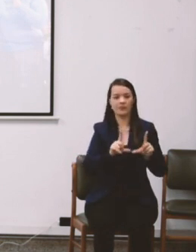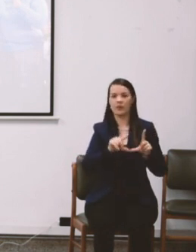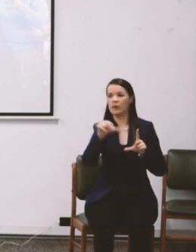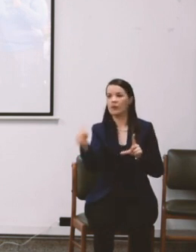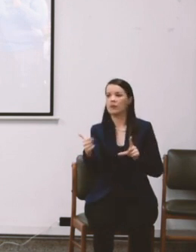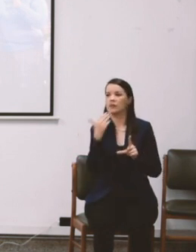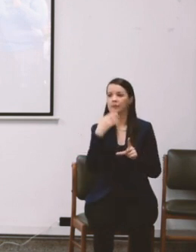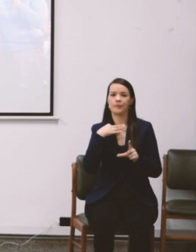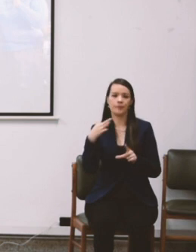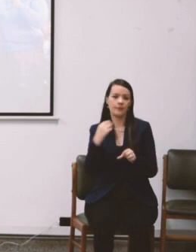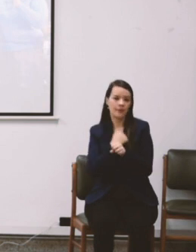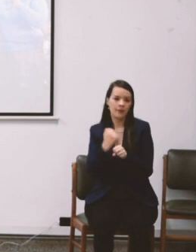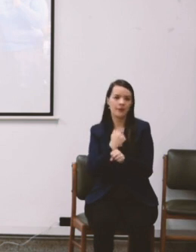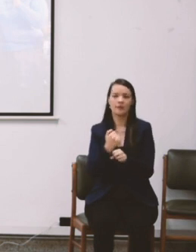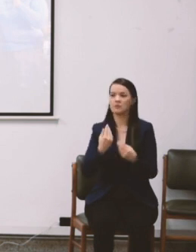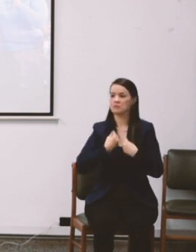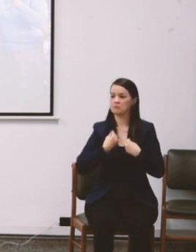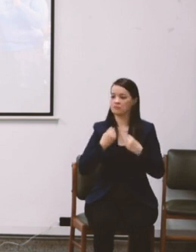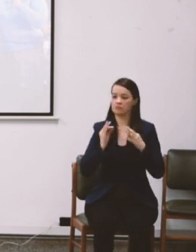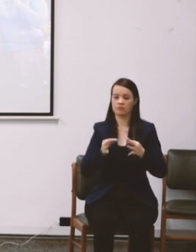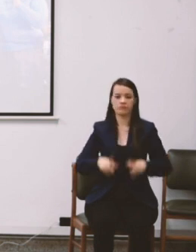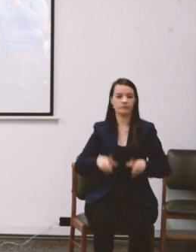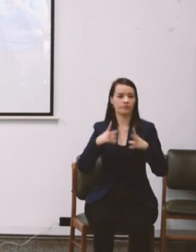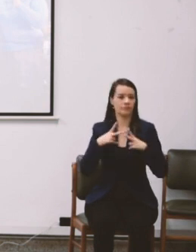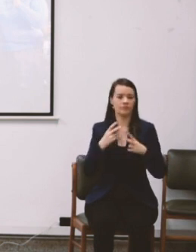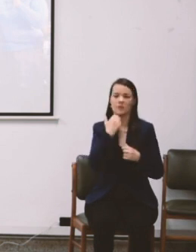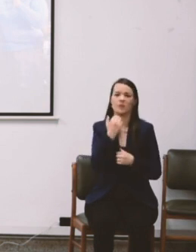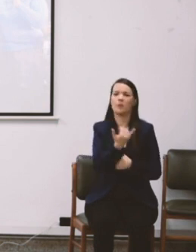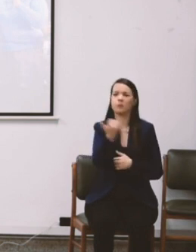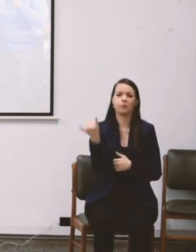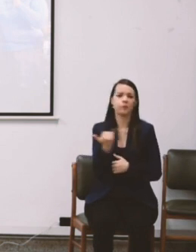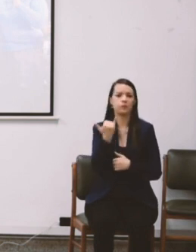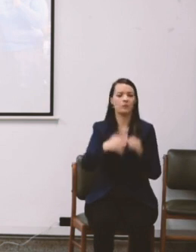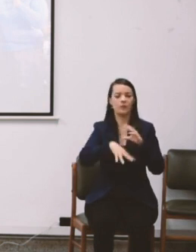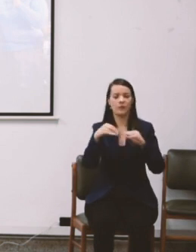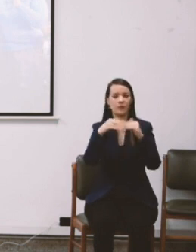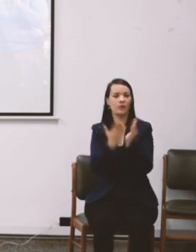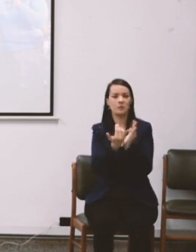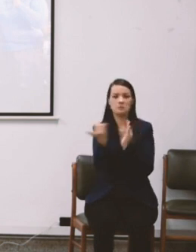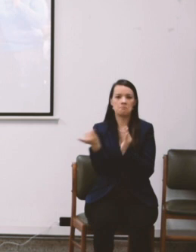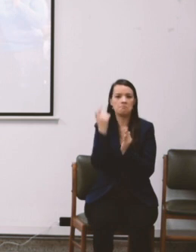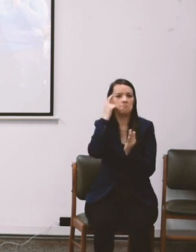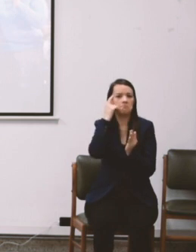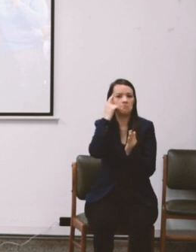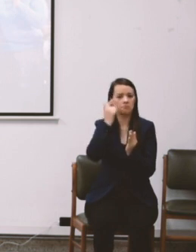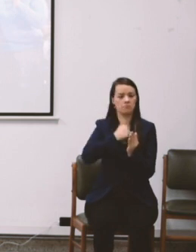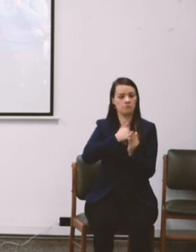emplearnos, para vivir una vida, no sé, cuáles son nuestras posibilidades para pensarnos por fuera de la